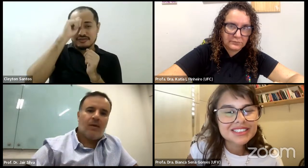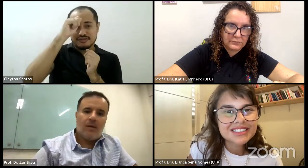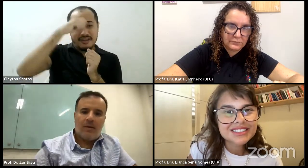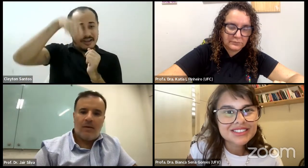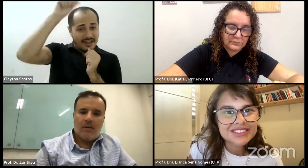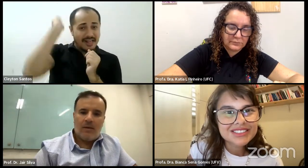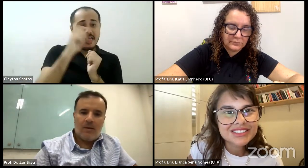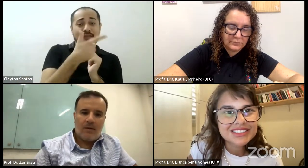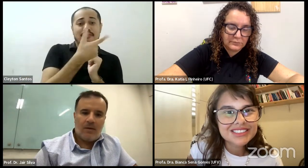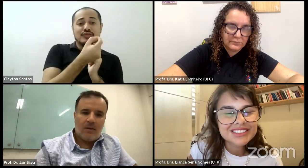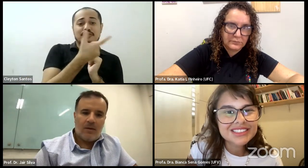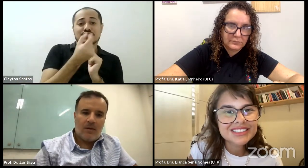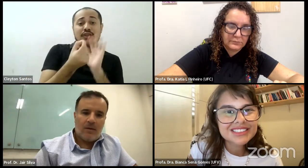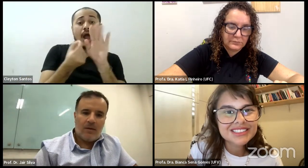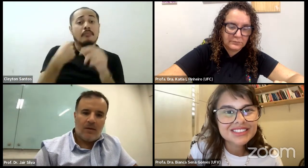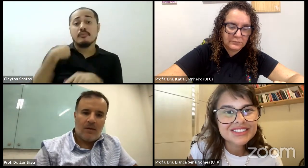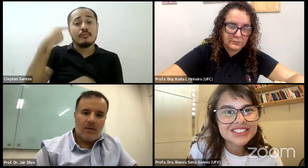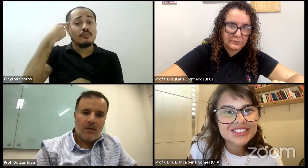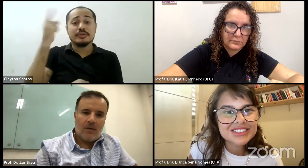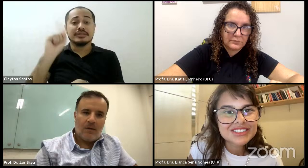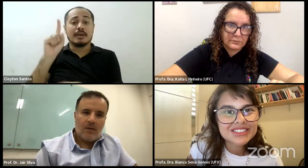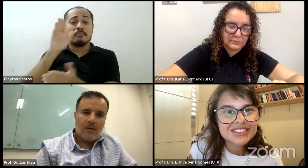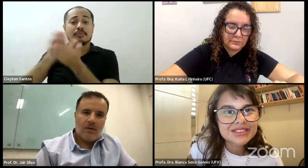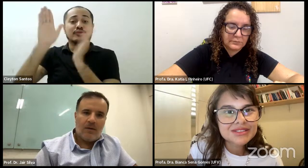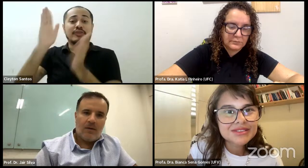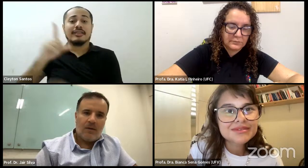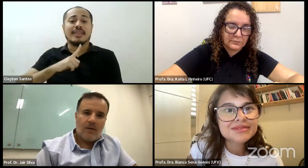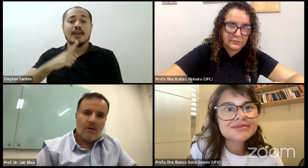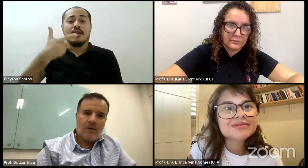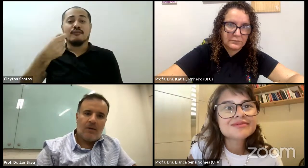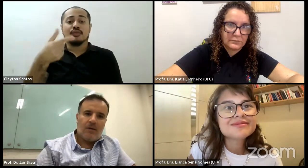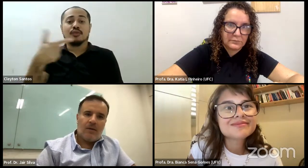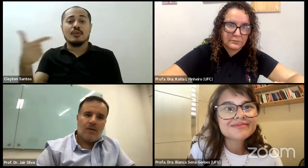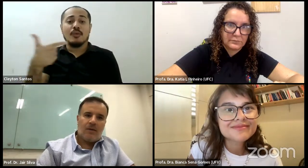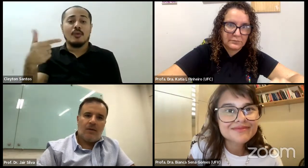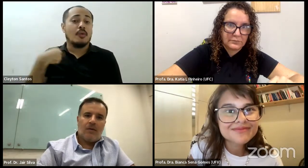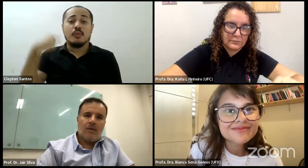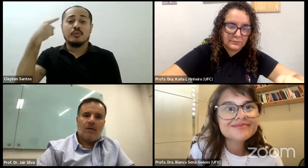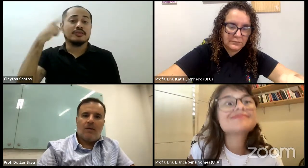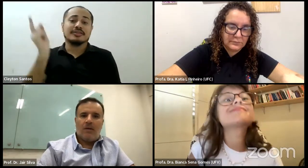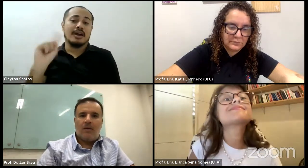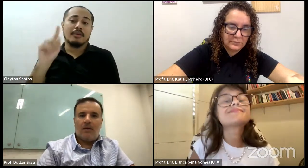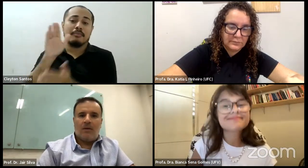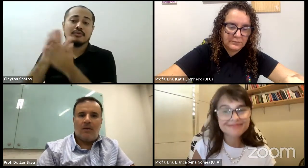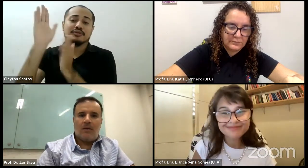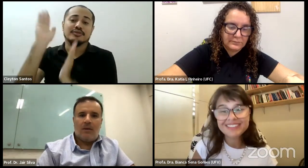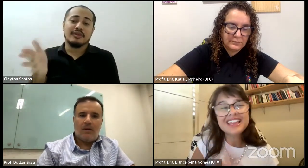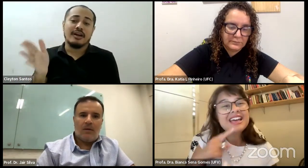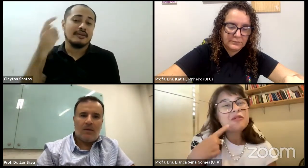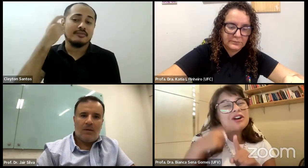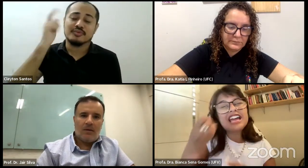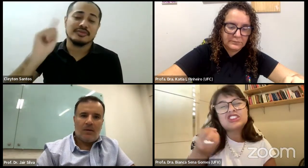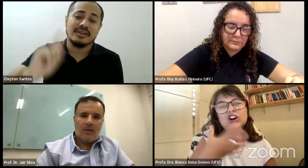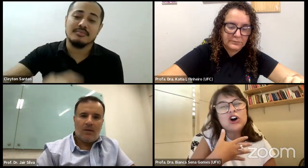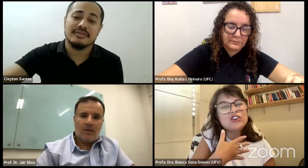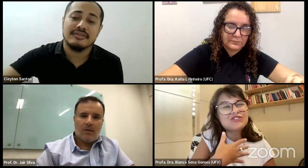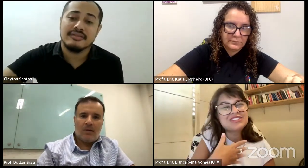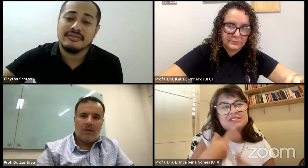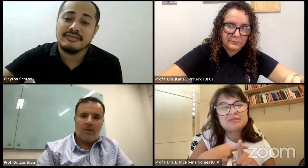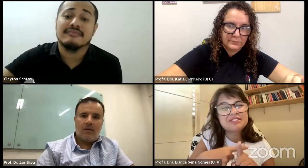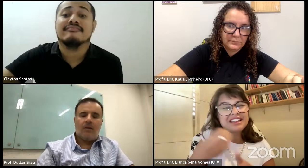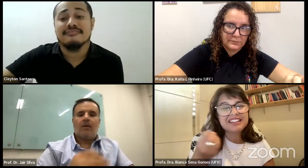É, eu soube que recentemente teve uma publicação, né, de Xavier, de 2022,